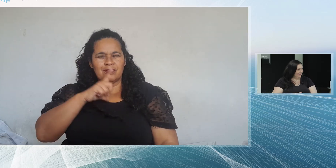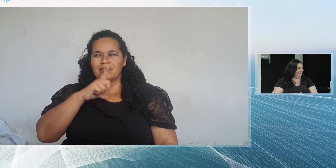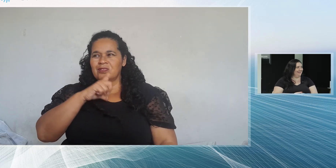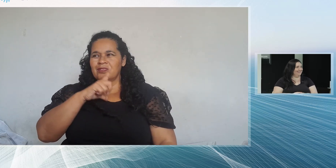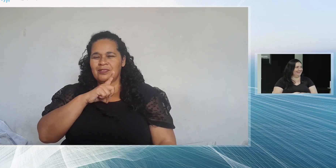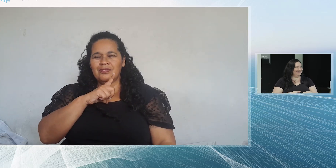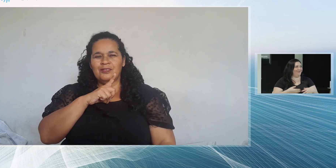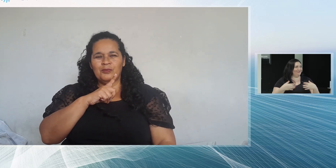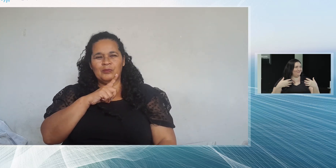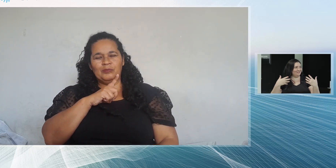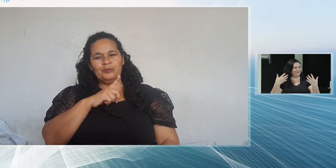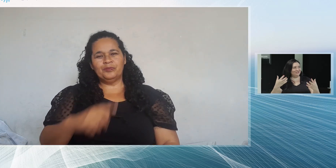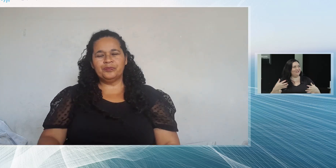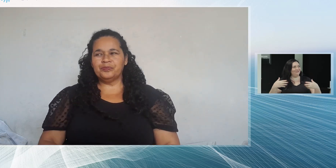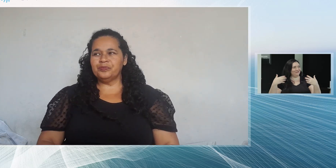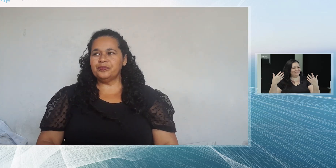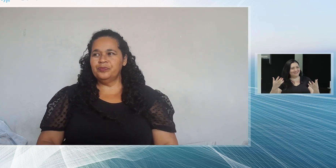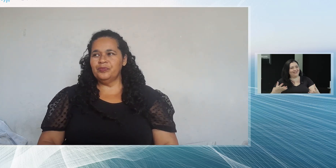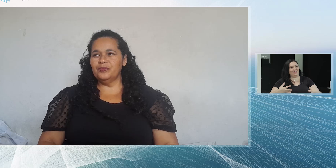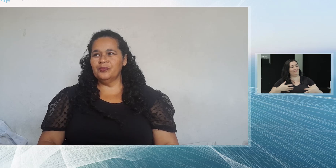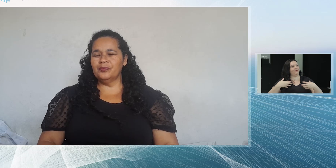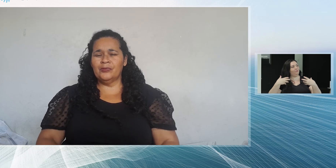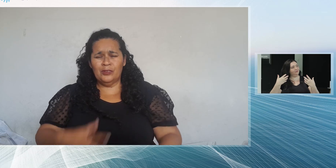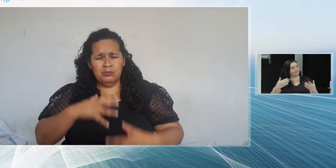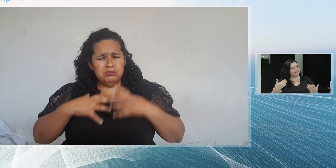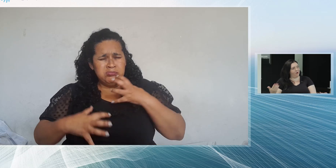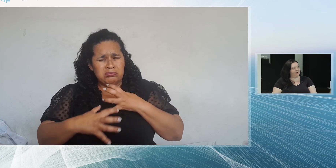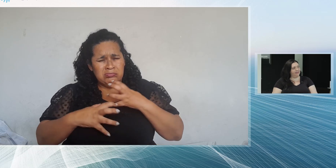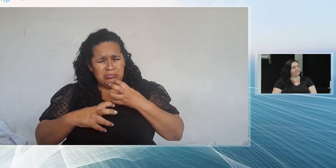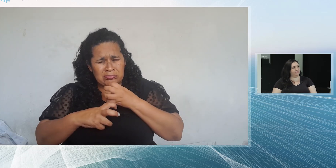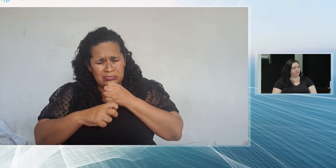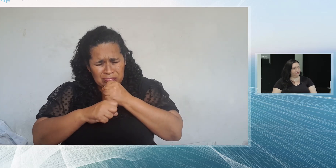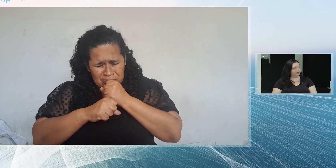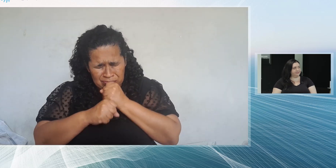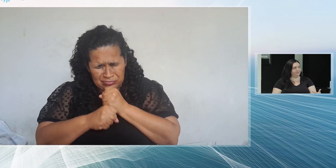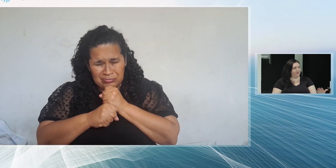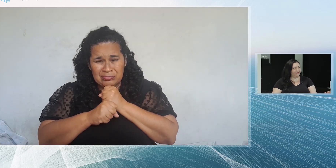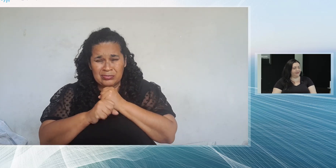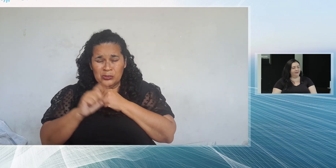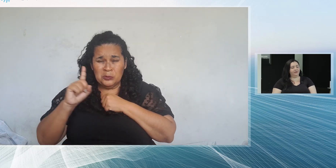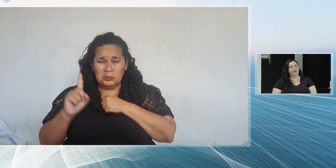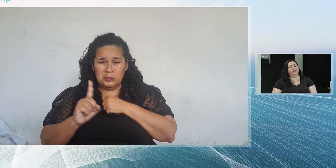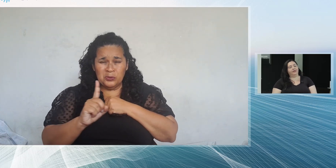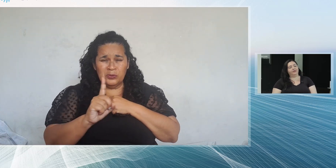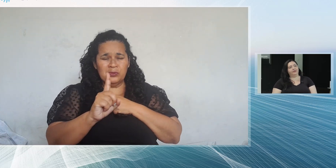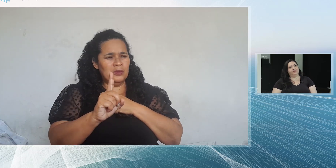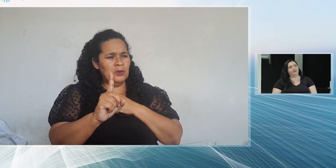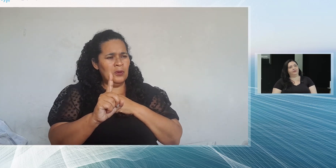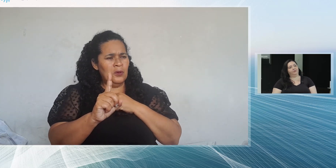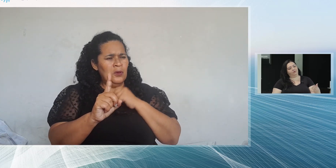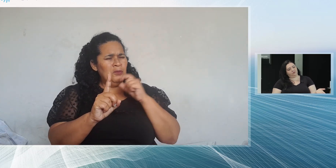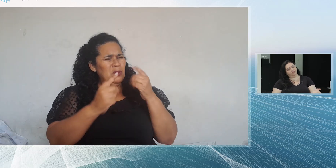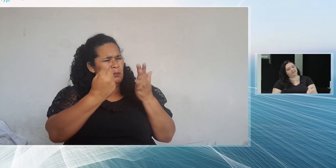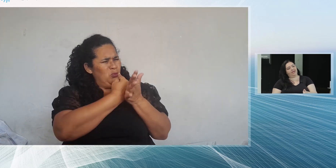por quê? Né? Da onde você surgiu, tirou essa ideia, para que eu pudesse acalmar essa angústia dessa mulher, né?